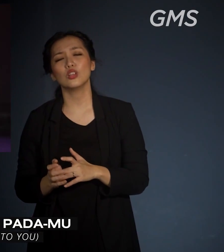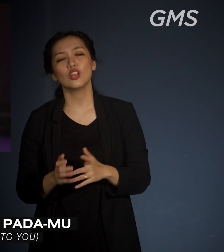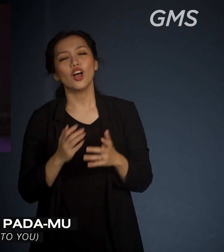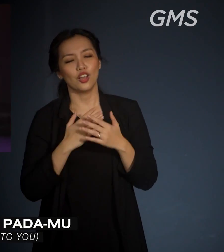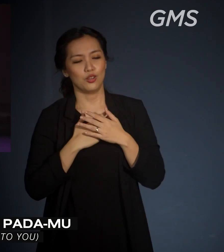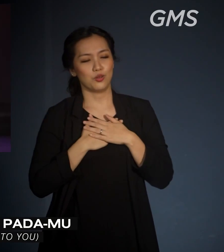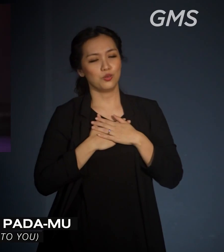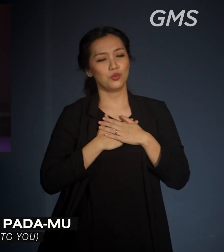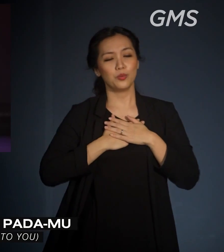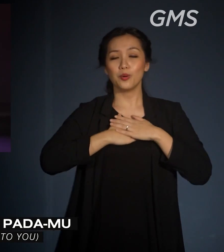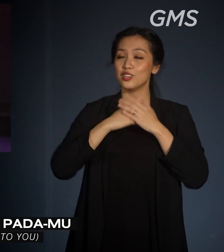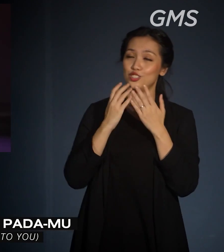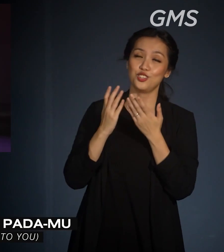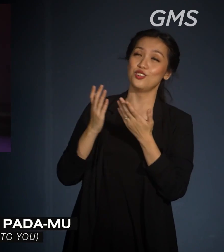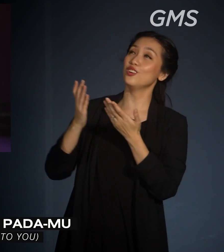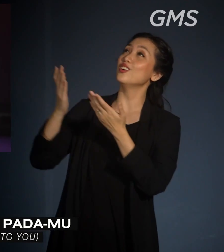Yesus. Ku